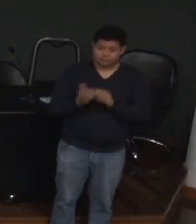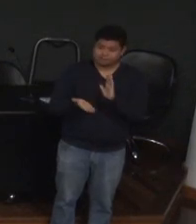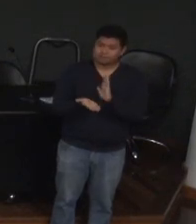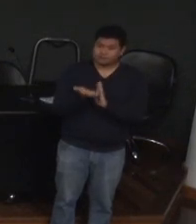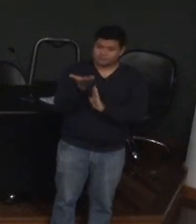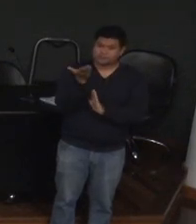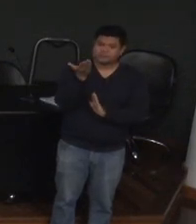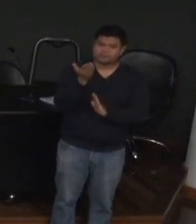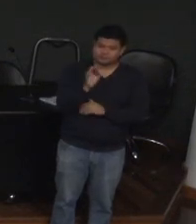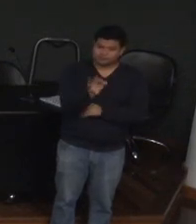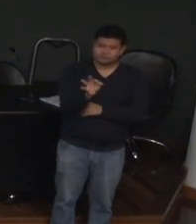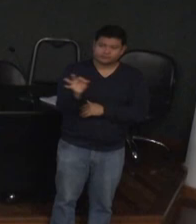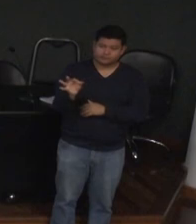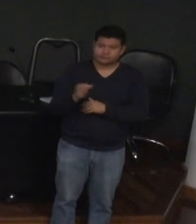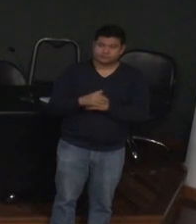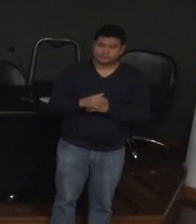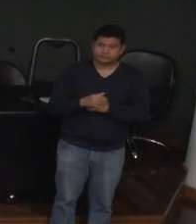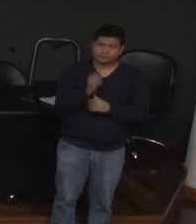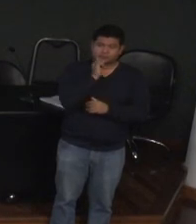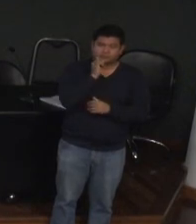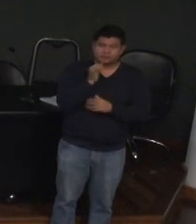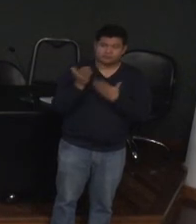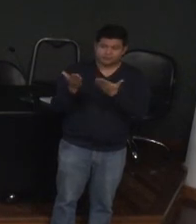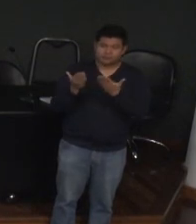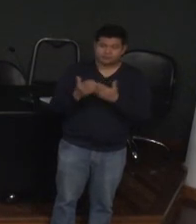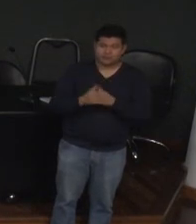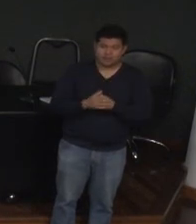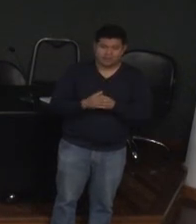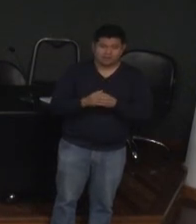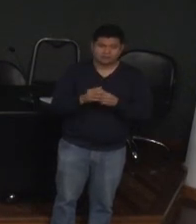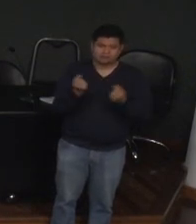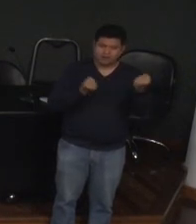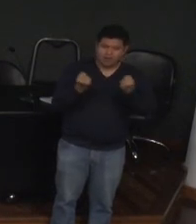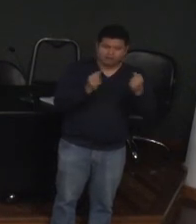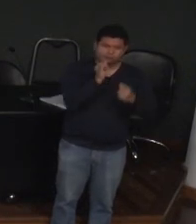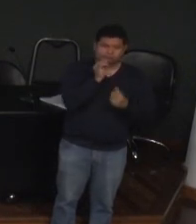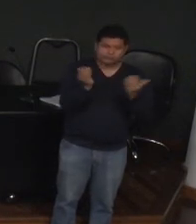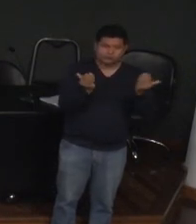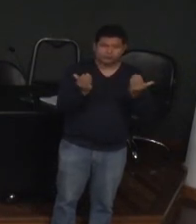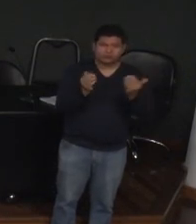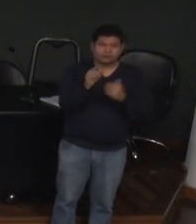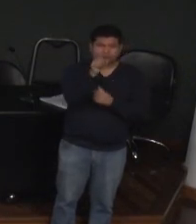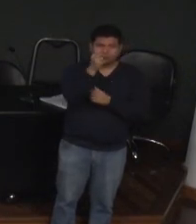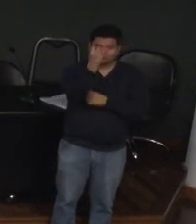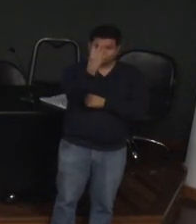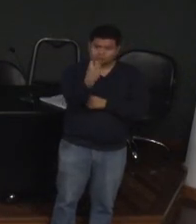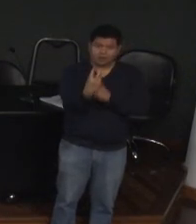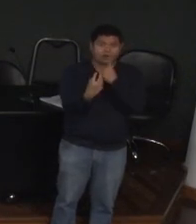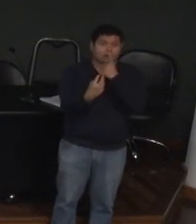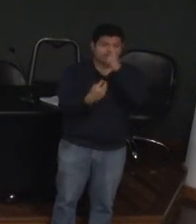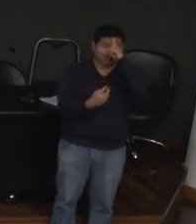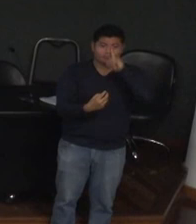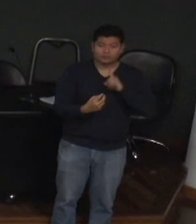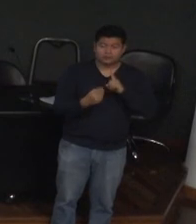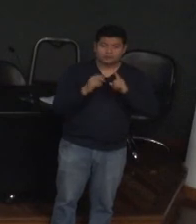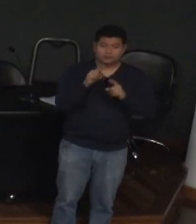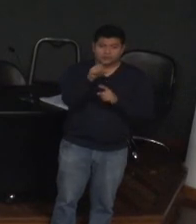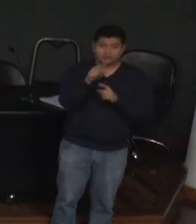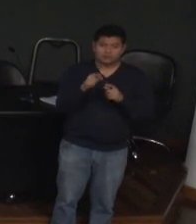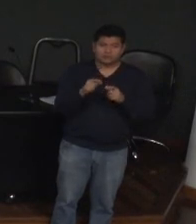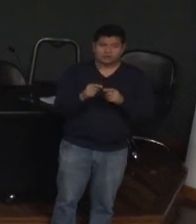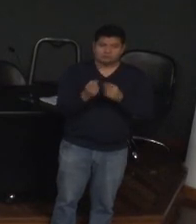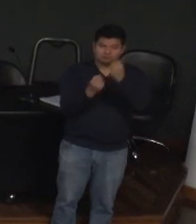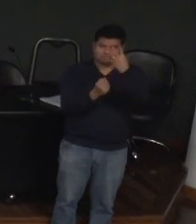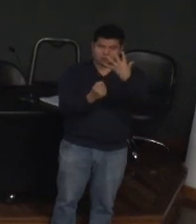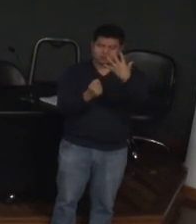Veja, quando você passa no sinal amarelo, o teu apetite é maior ou menor? Você aceita mais riscos. Quando você aceita